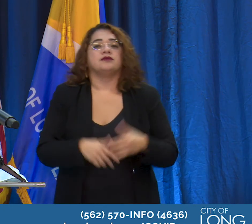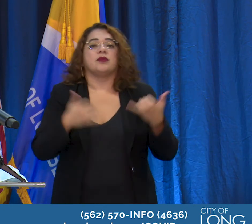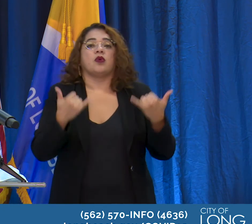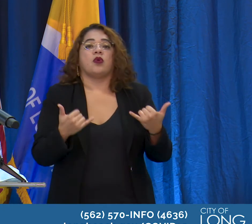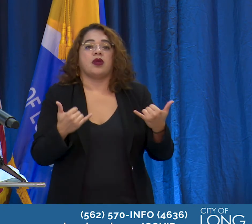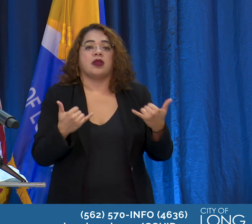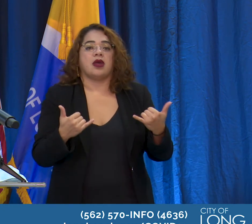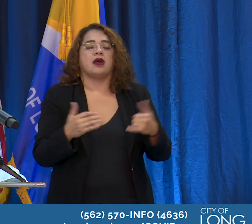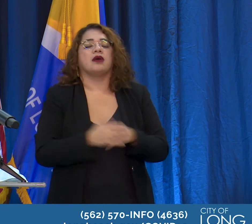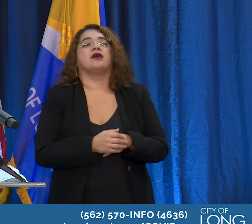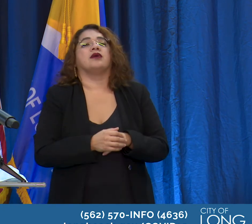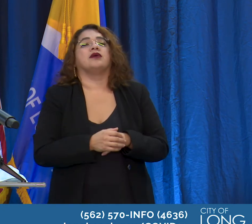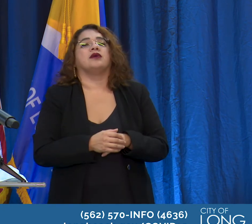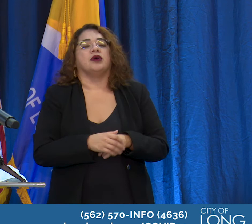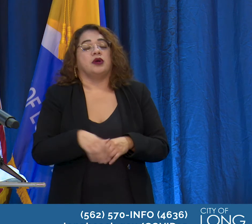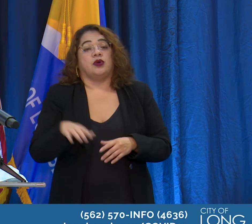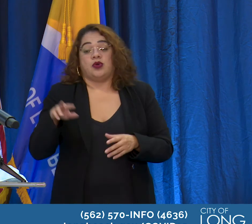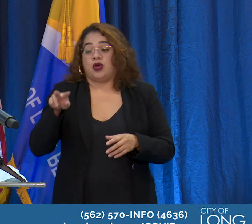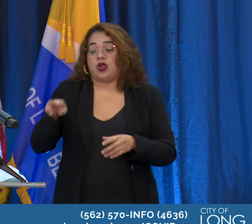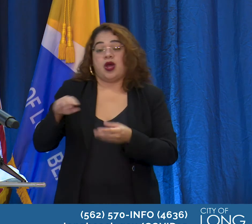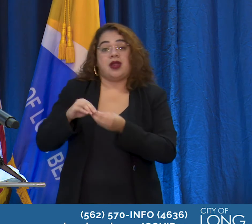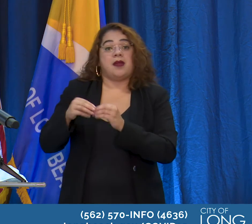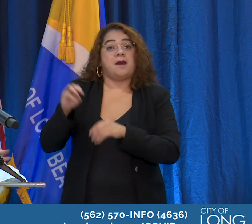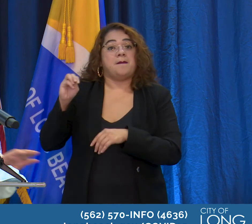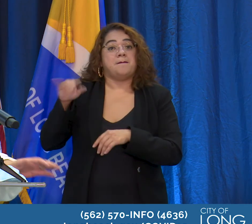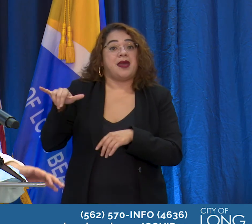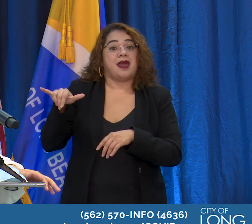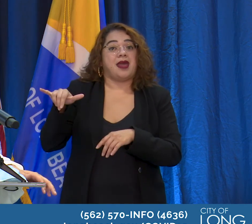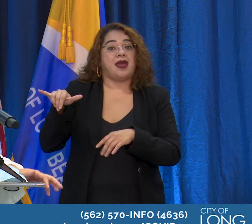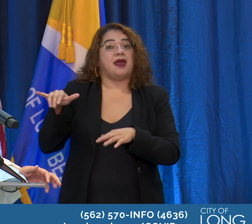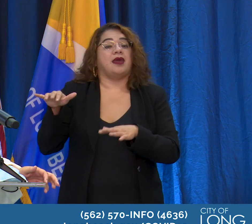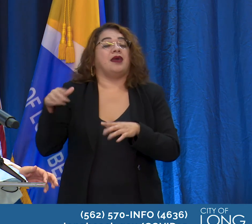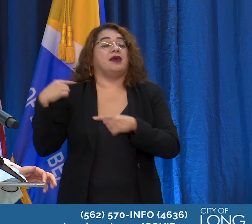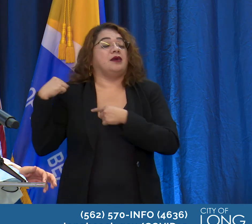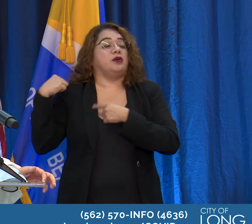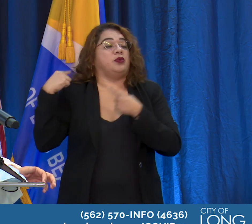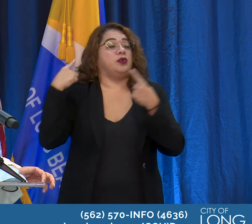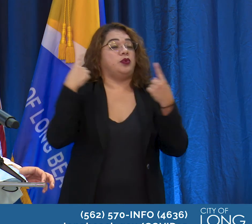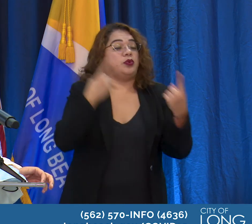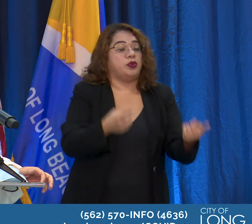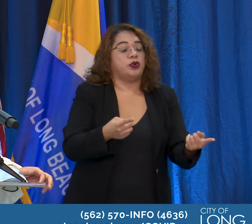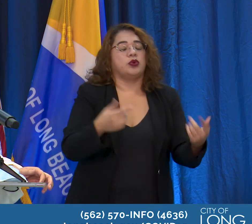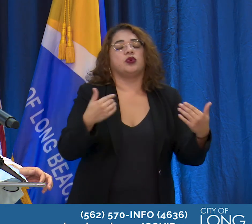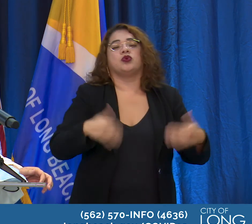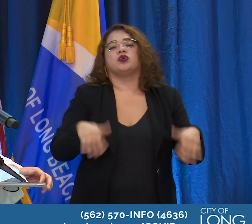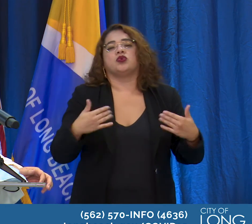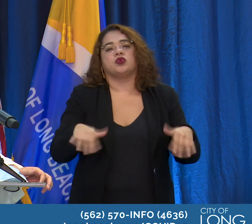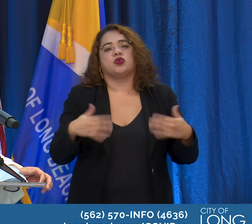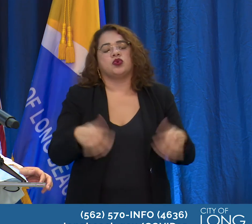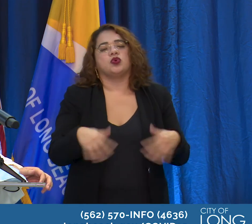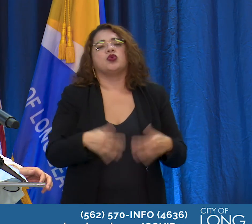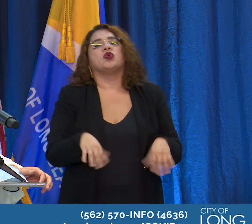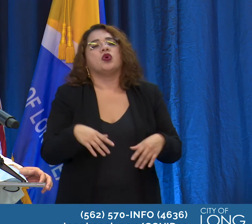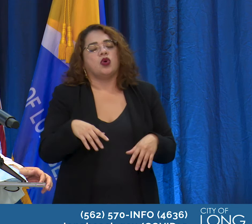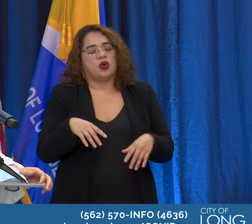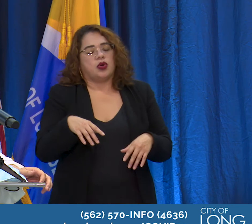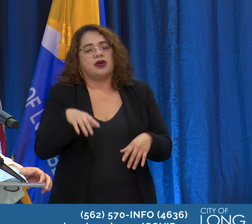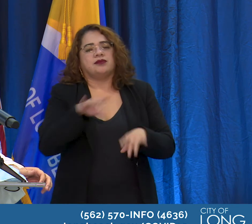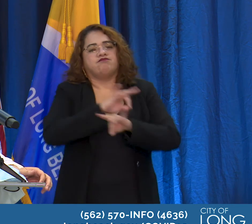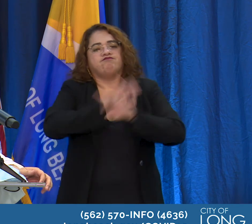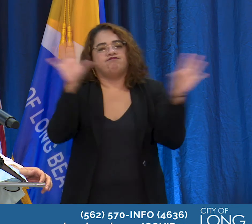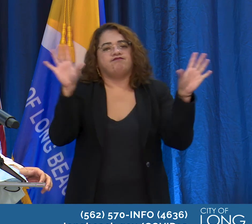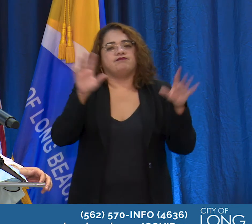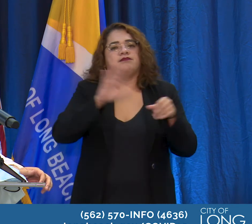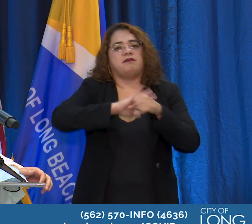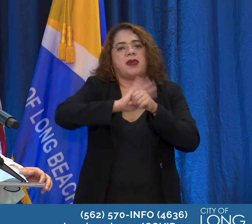medio de la pandemia de COVID. El miedo y la ansiedad por una enfermedad pueden causar estigma social que